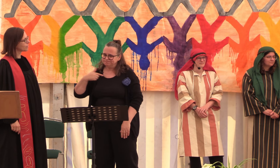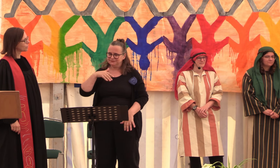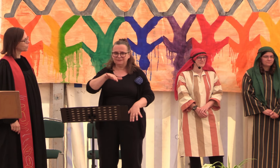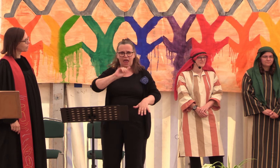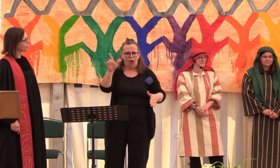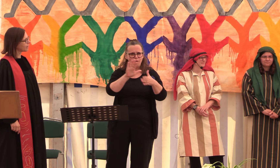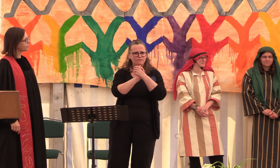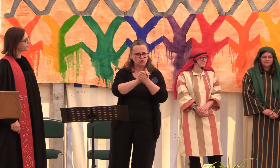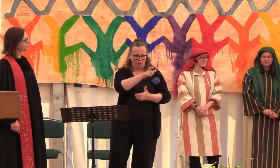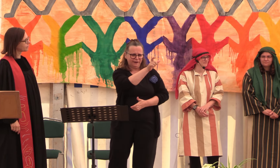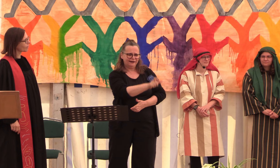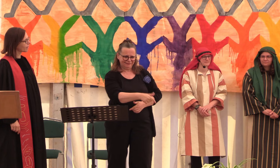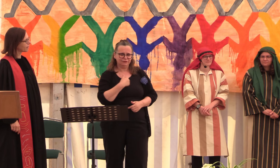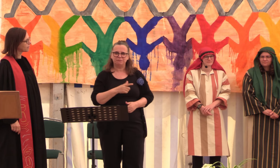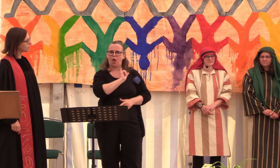noch ein Beispiel ein.